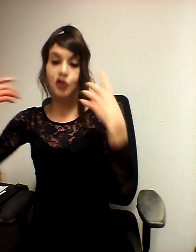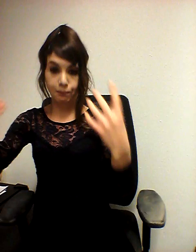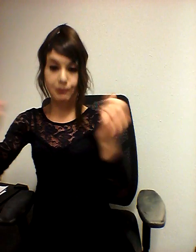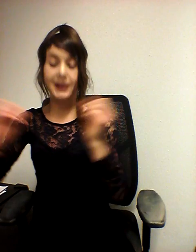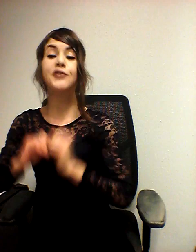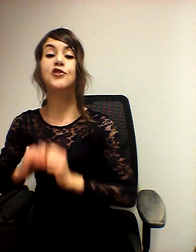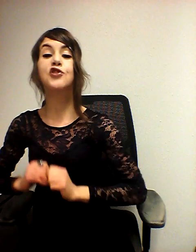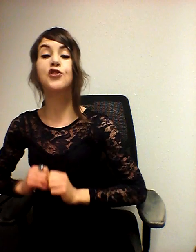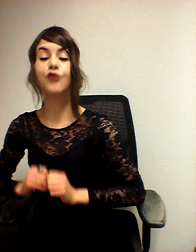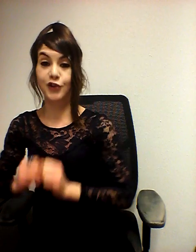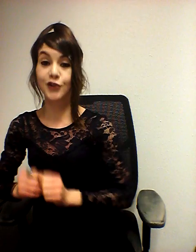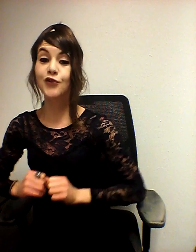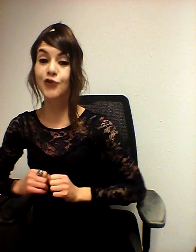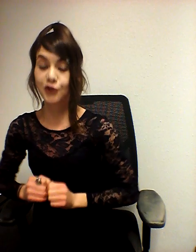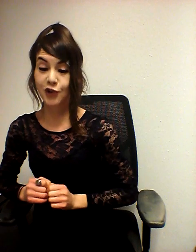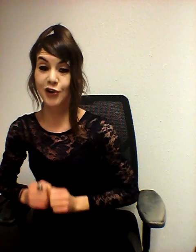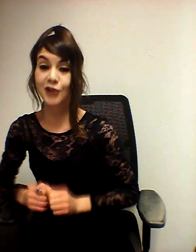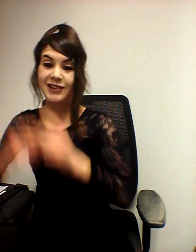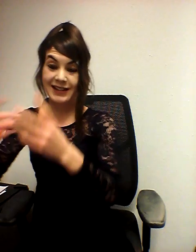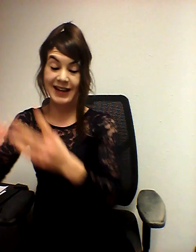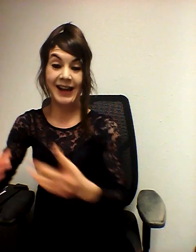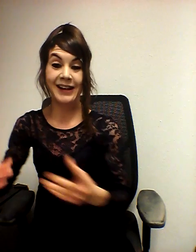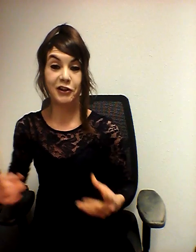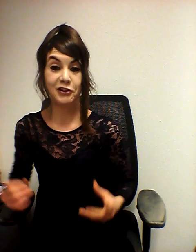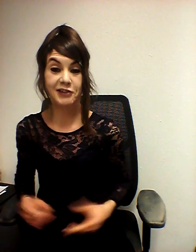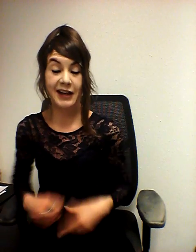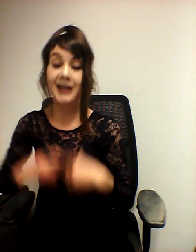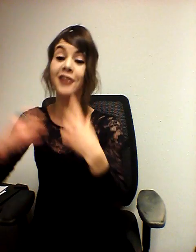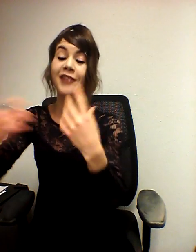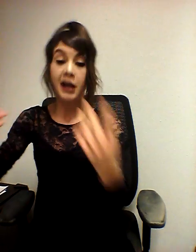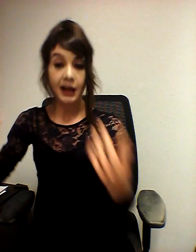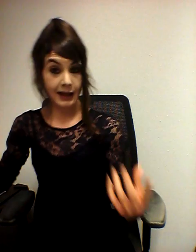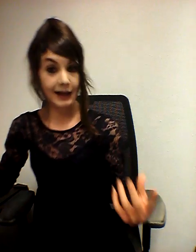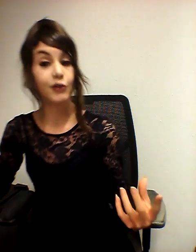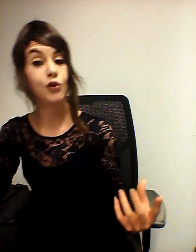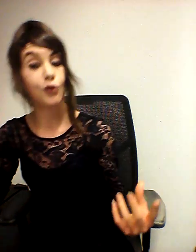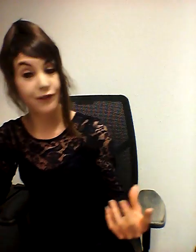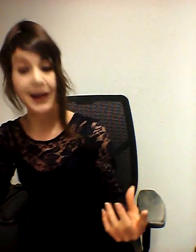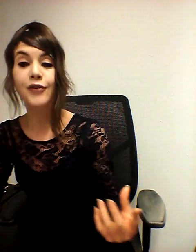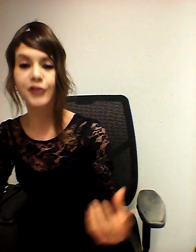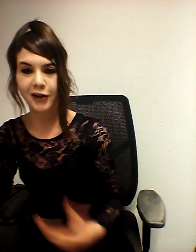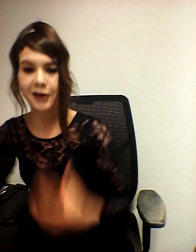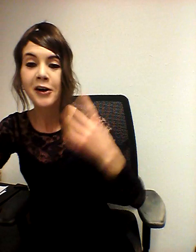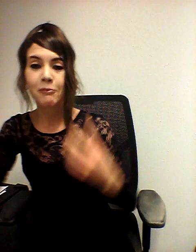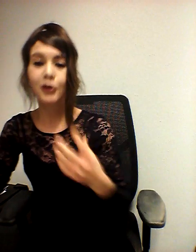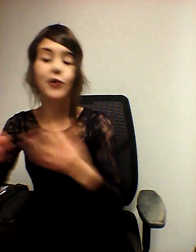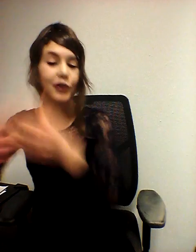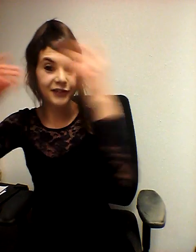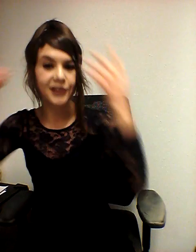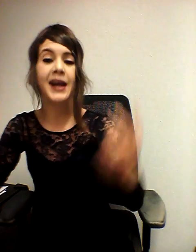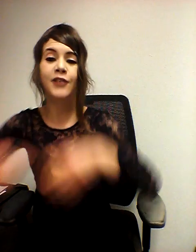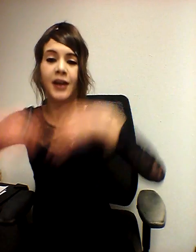gesplitst worden tot kleinere delen enkelvoudige moleculen dat heet